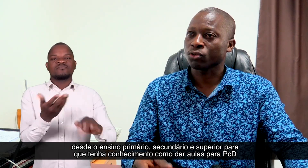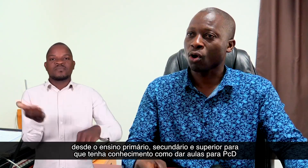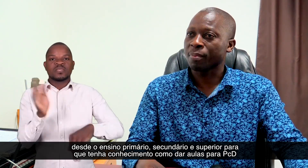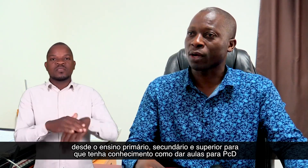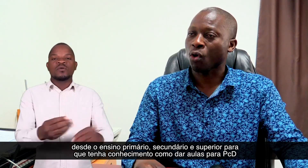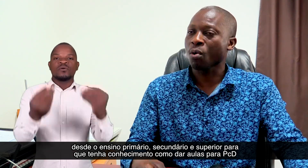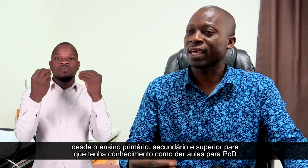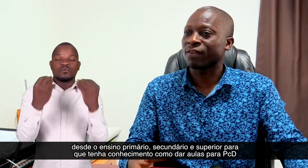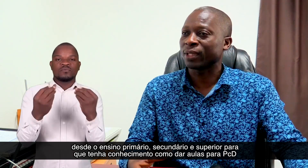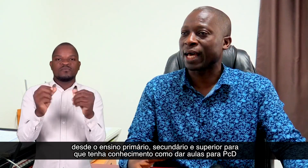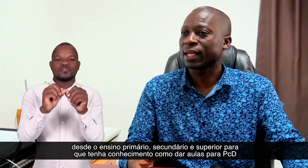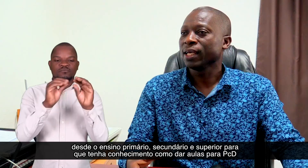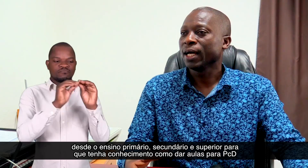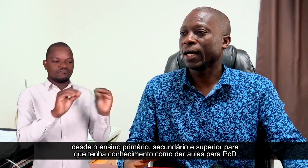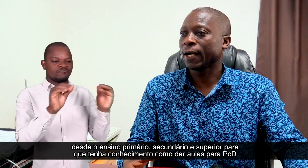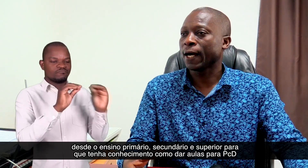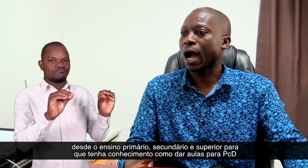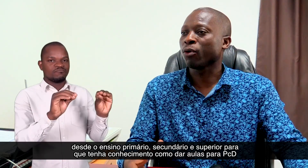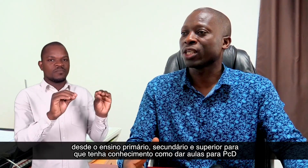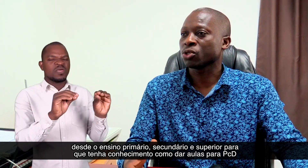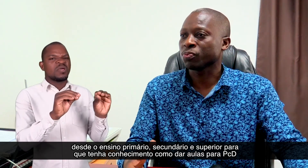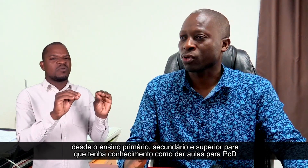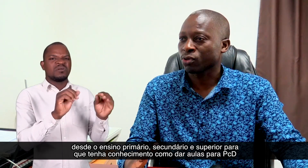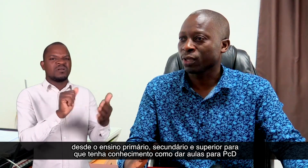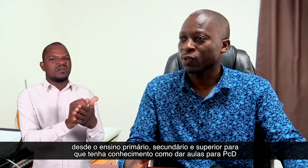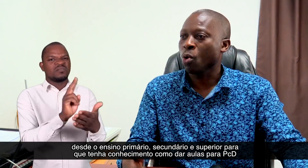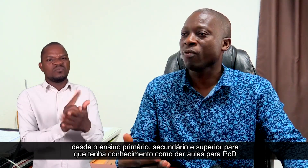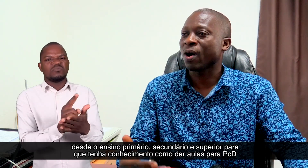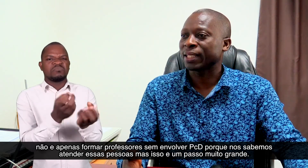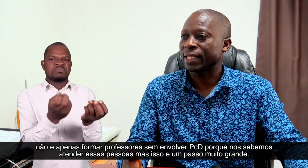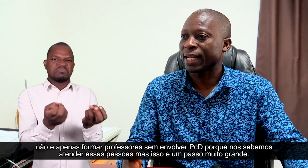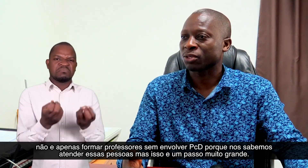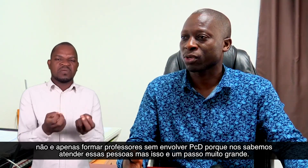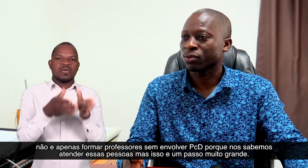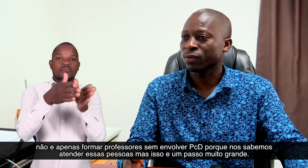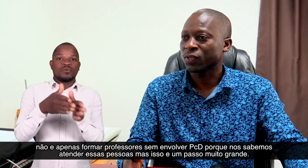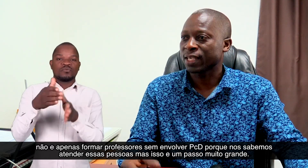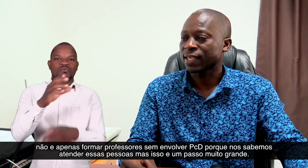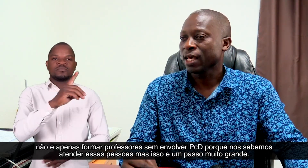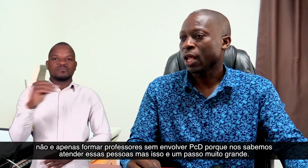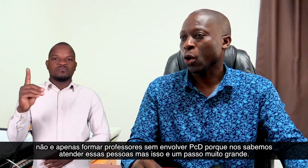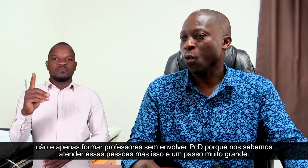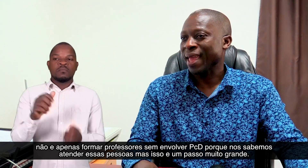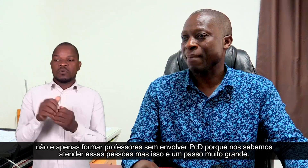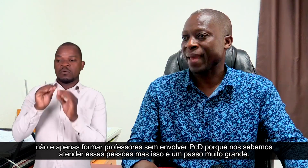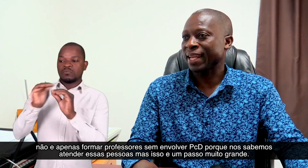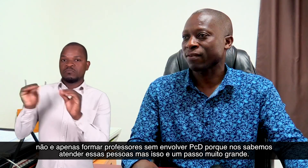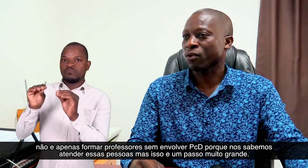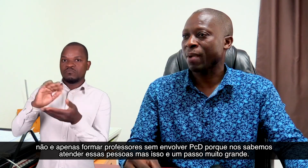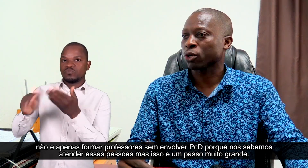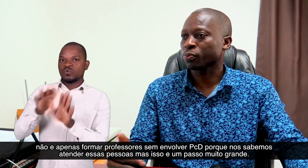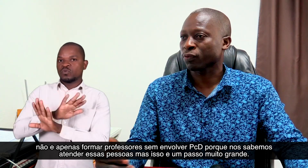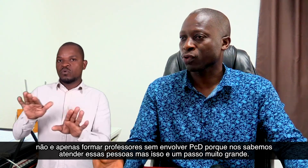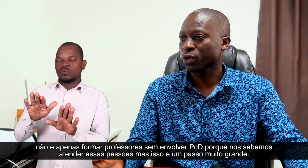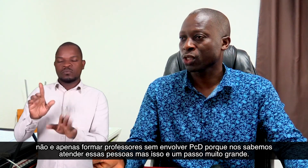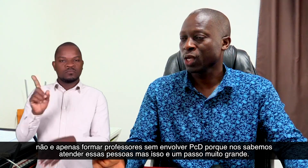conhecimento sobre como é que vão dar aulas às pessoas com deficiência, como vão atender as pessoas com deficiência. Não é apenas